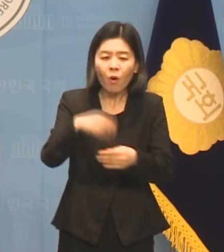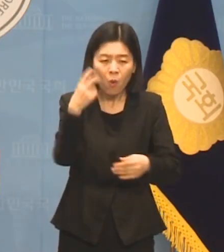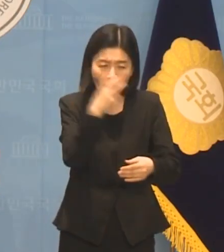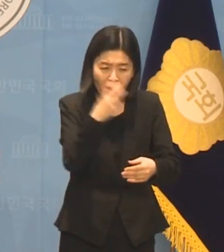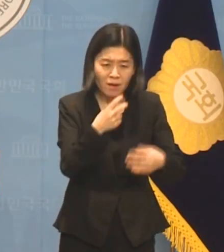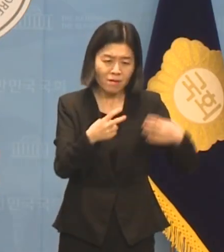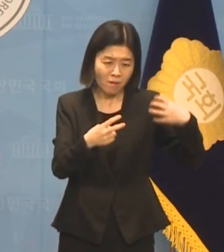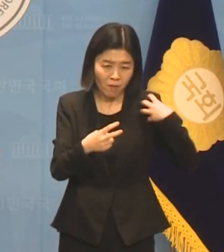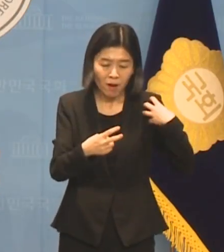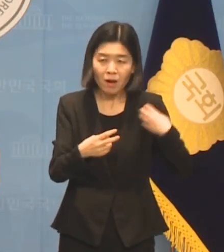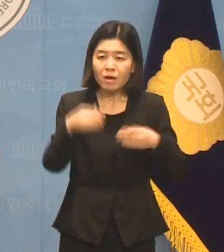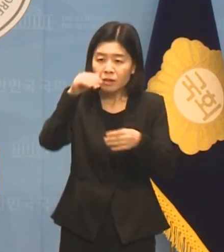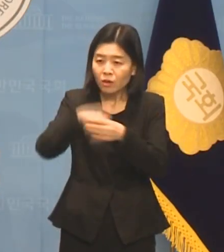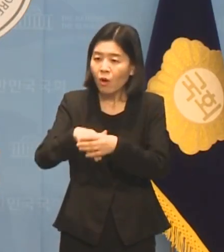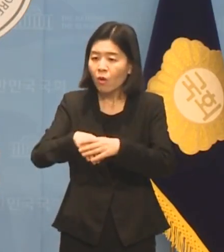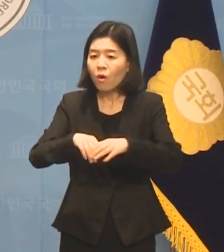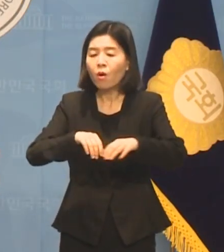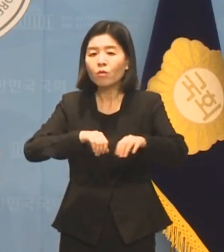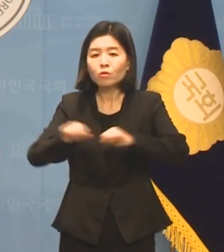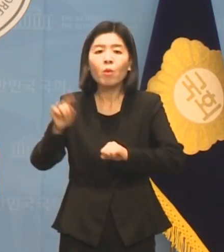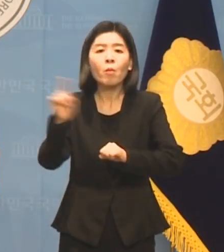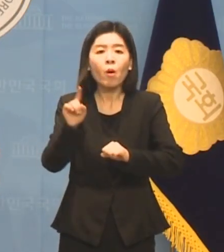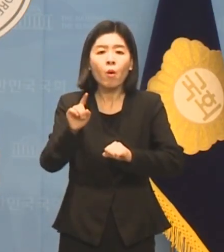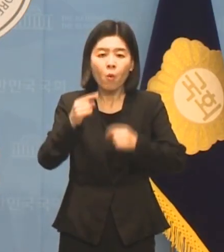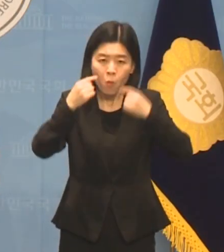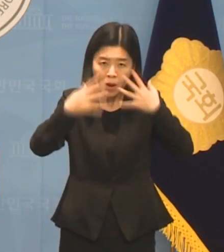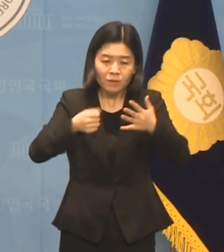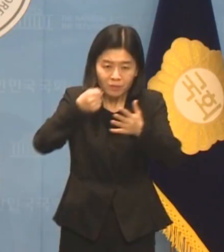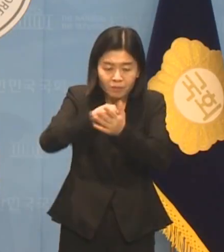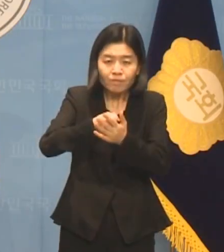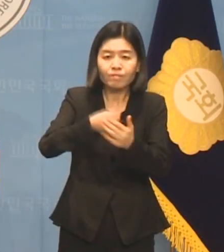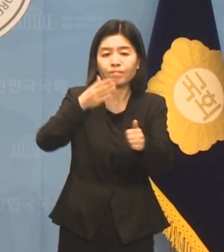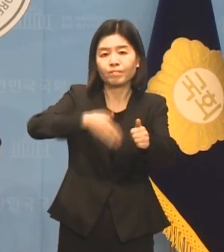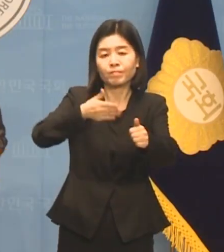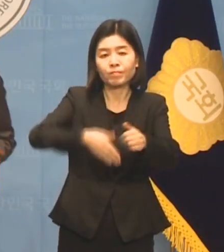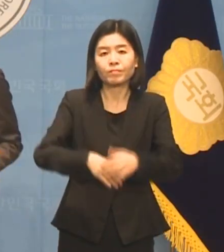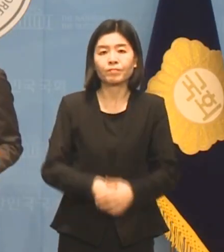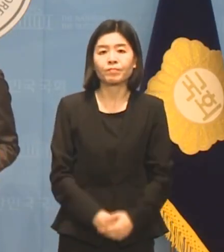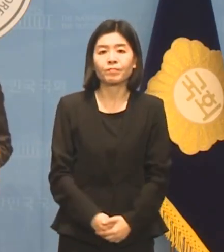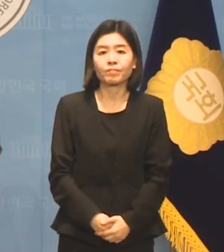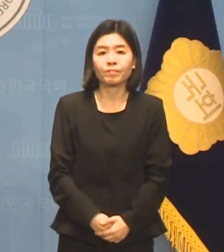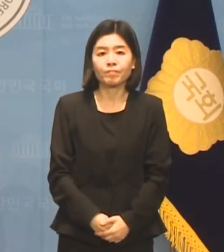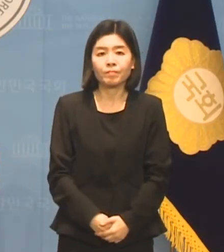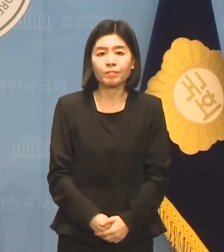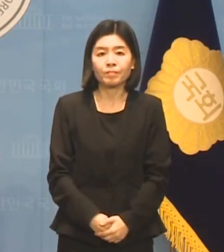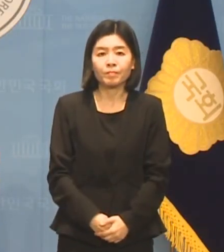할지 오늘 당장 정하십시오. 이상입니다.